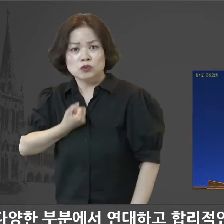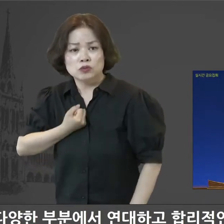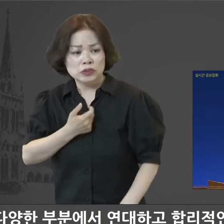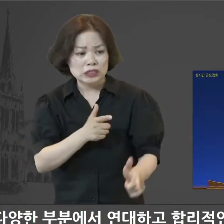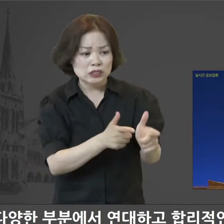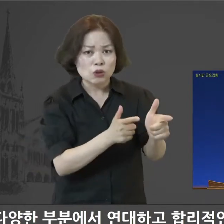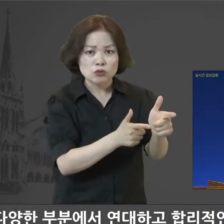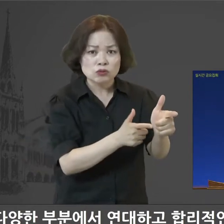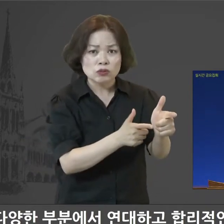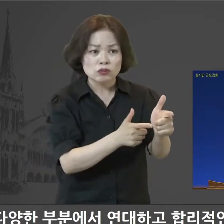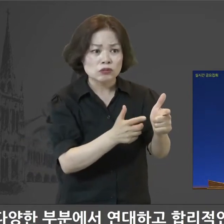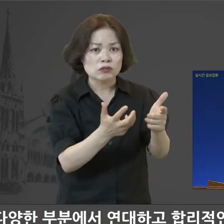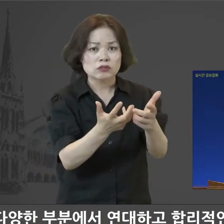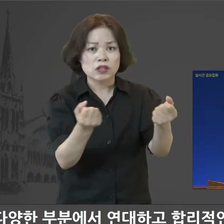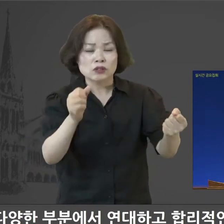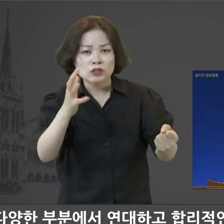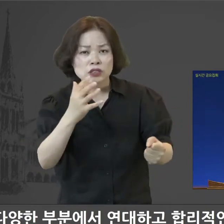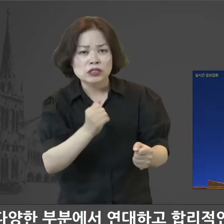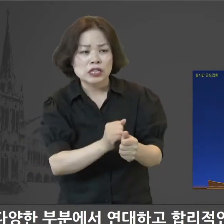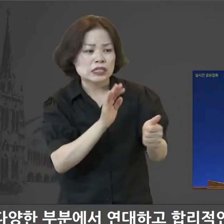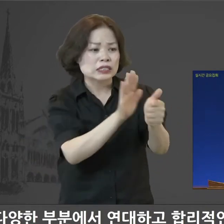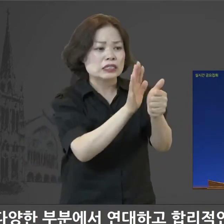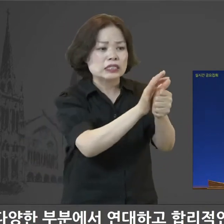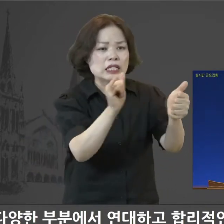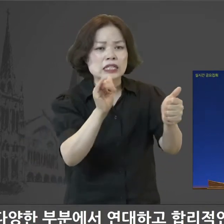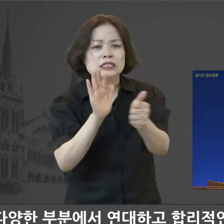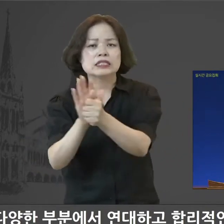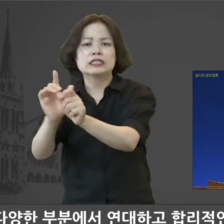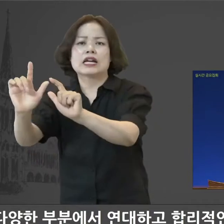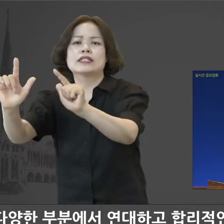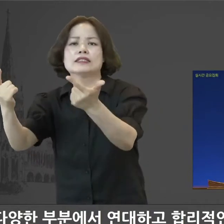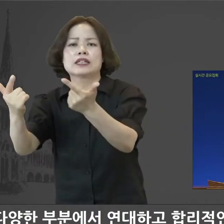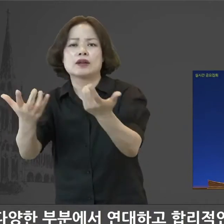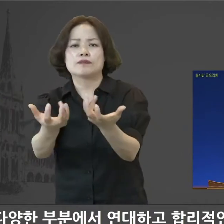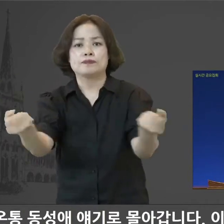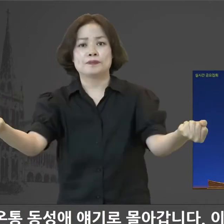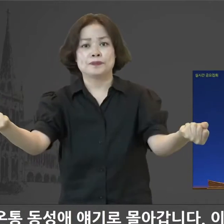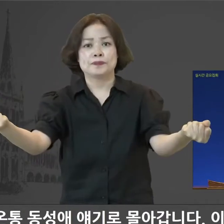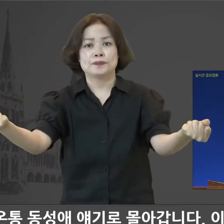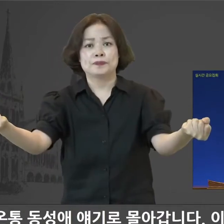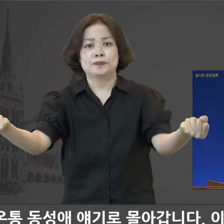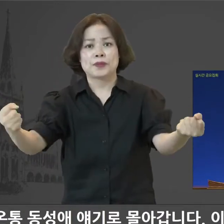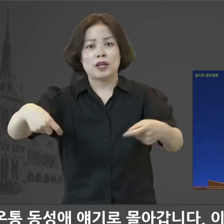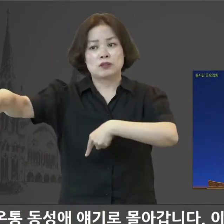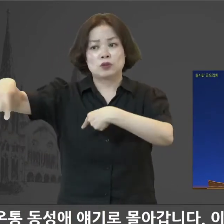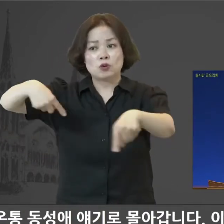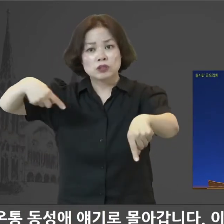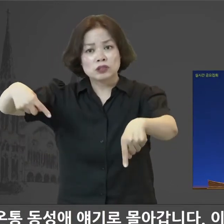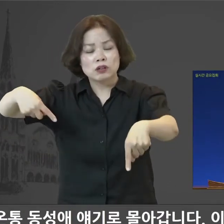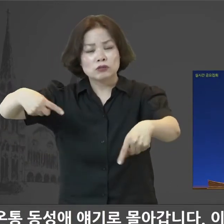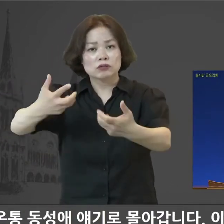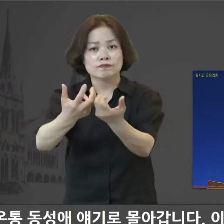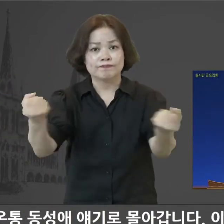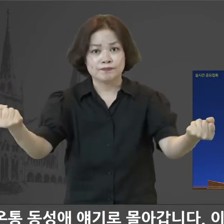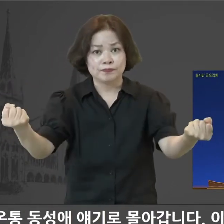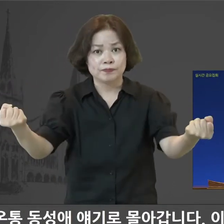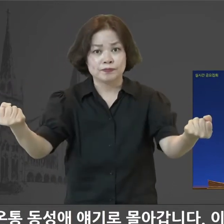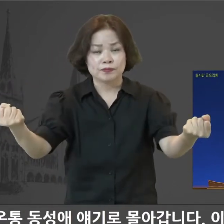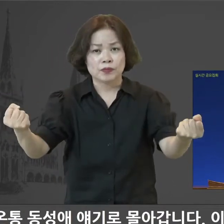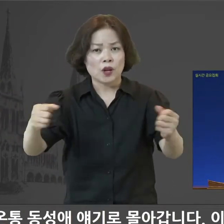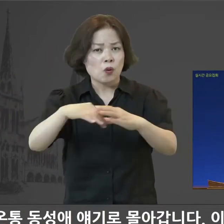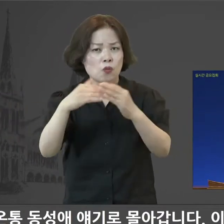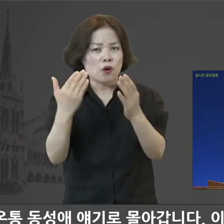동성애로 양분돼요. 동성애 지지하는 사람과 지지하지 않는 사람. 그리고 정치가도 그렇게 양분돼요. 그래서